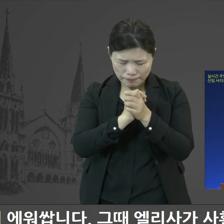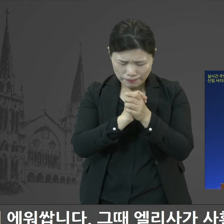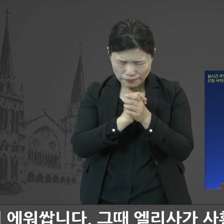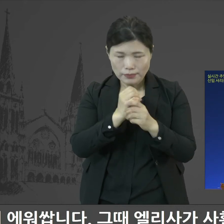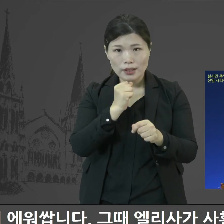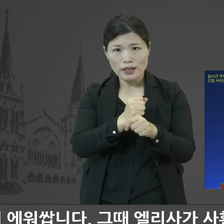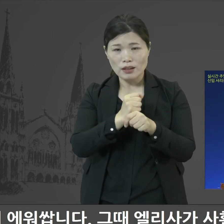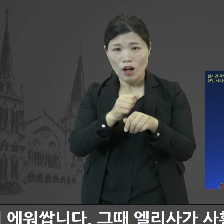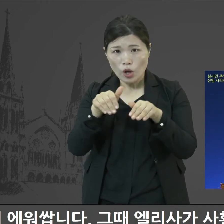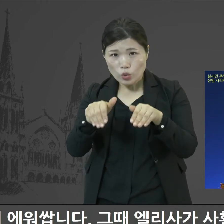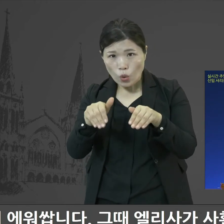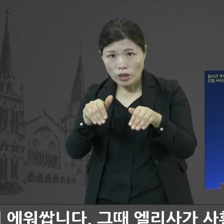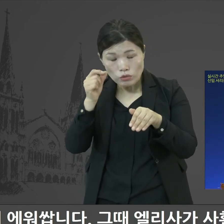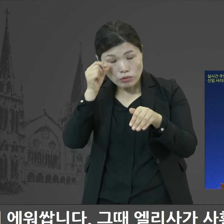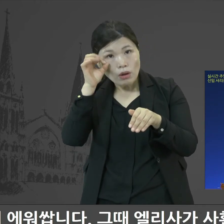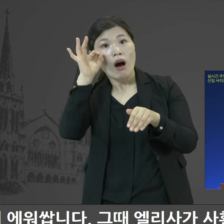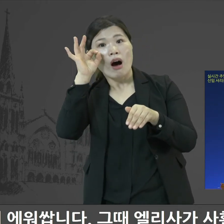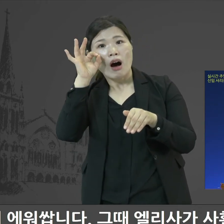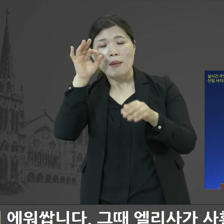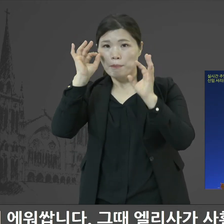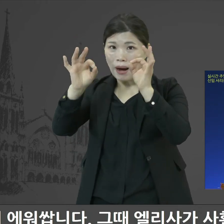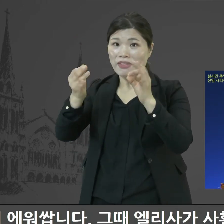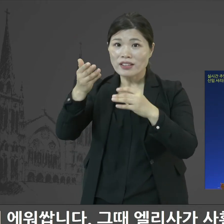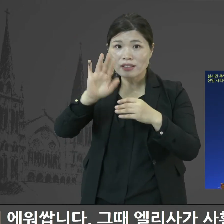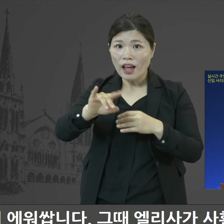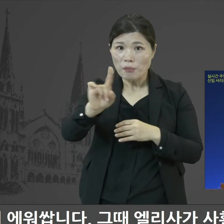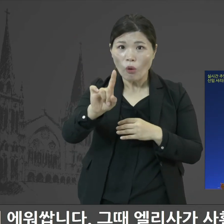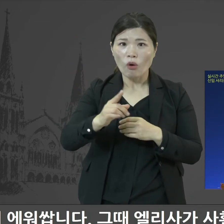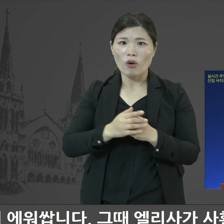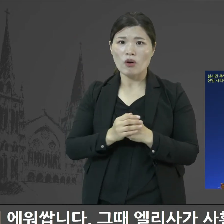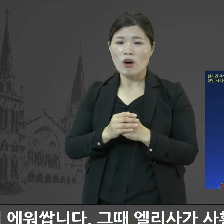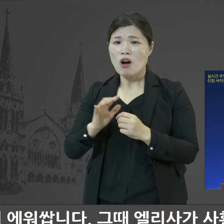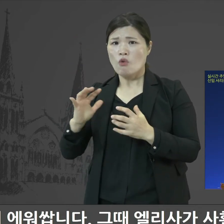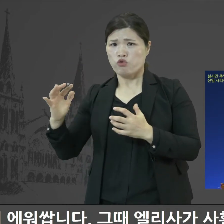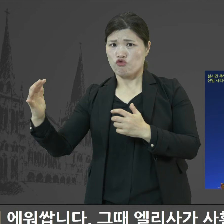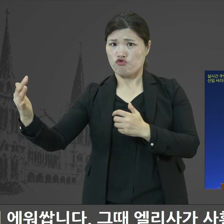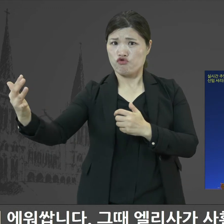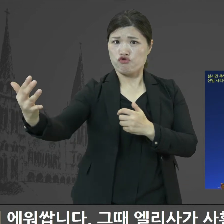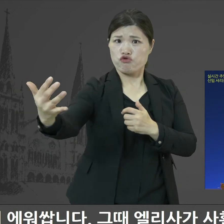뜨고 봤더니 그가 무엇을 봅니까? 온 산에